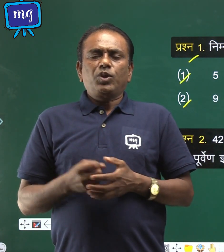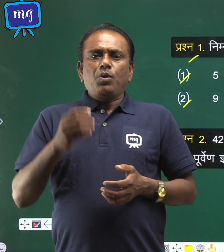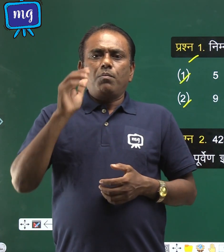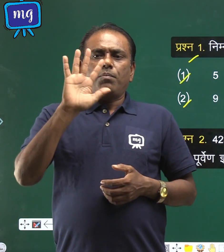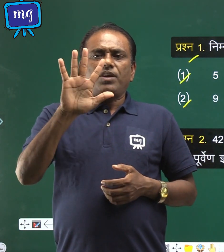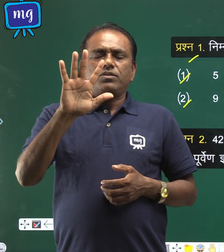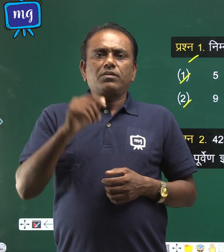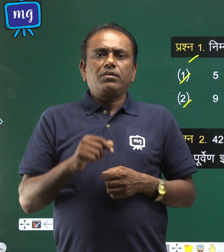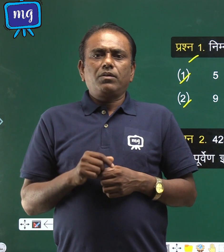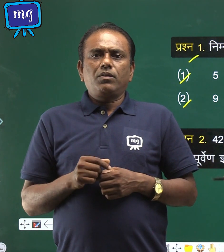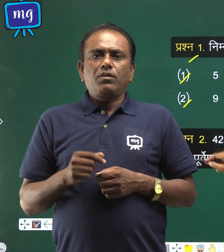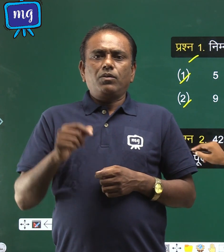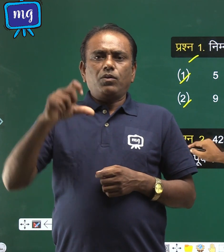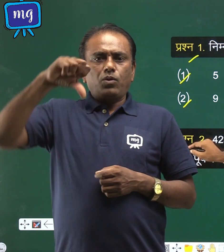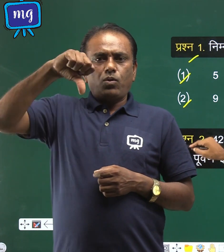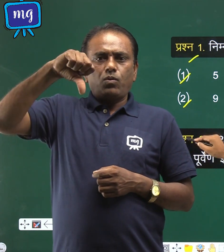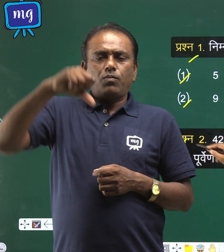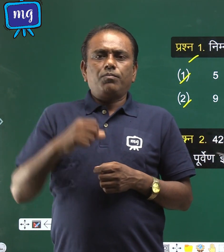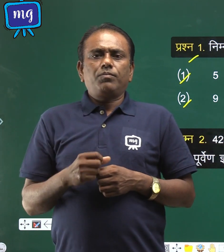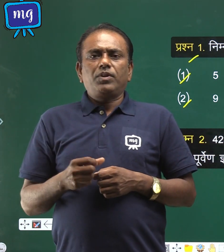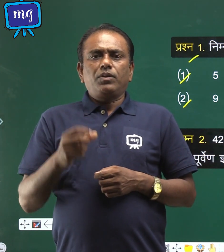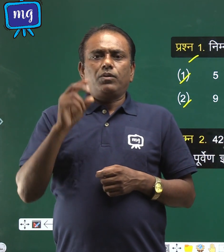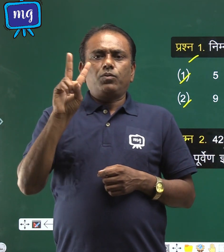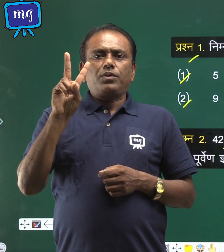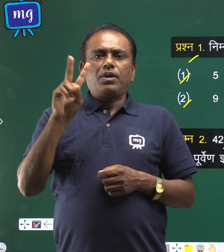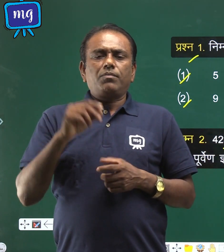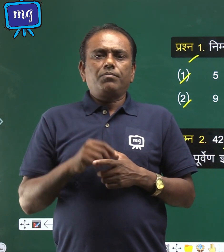5, 9, दूसरा